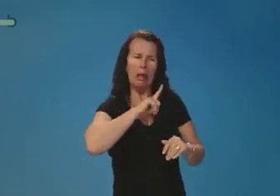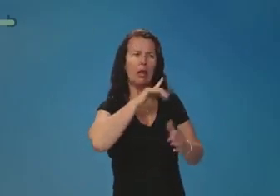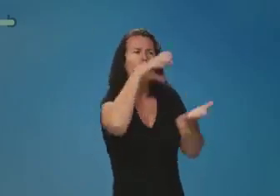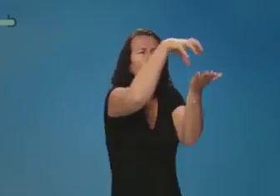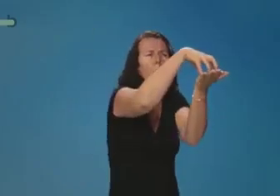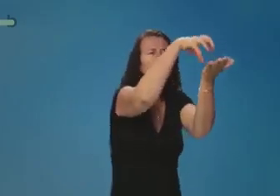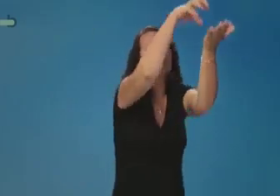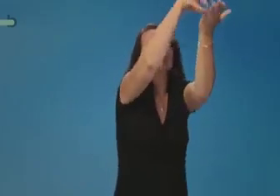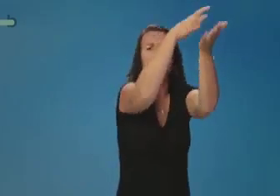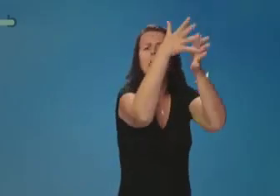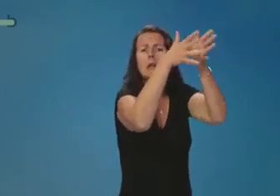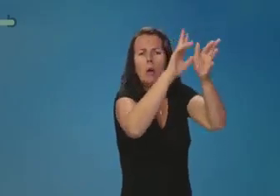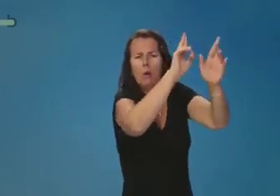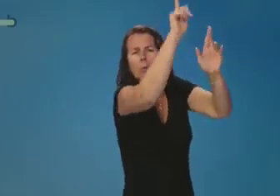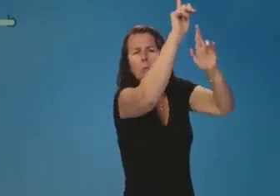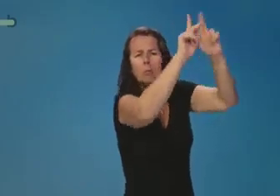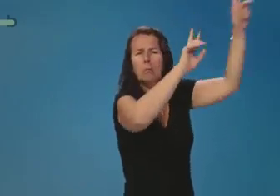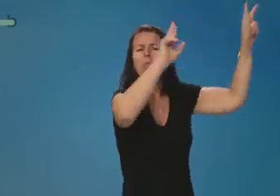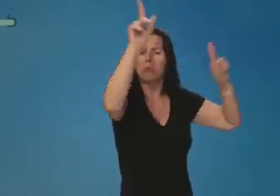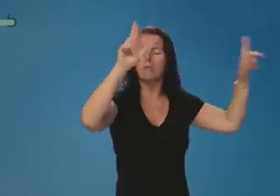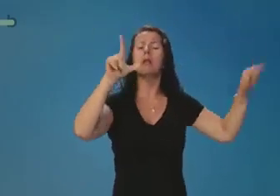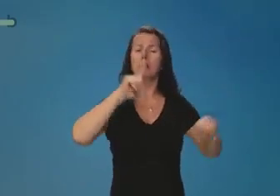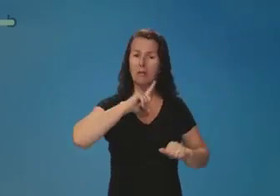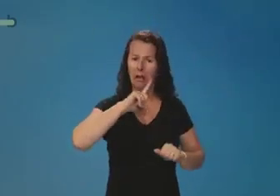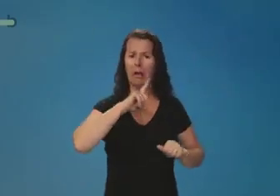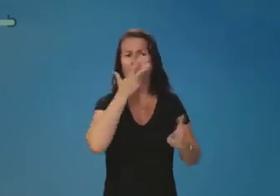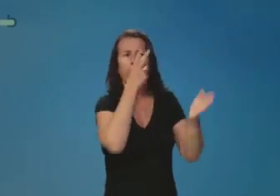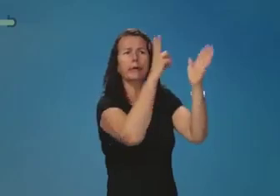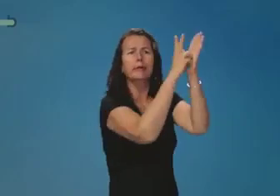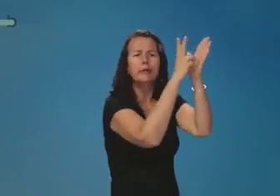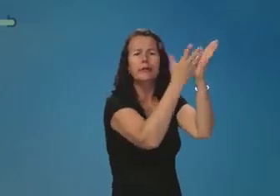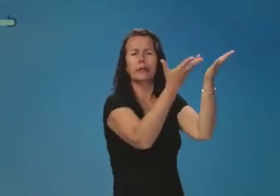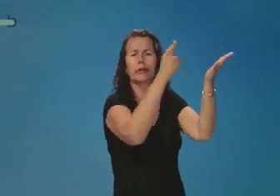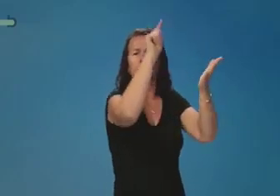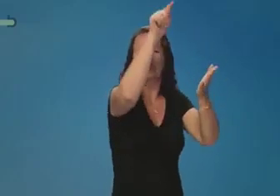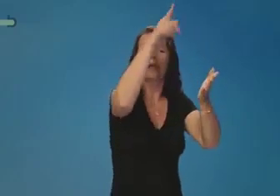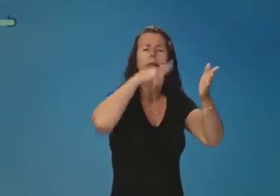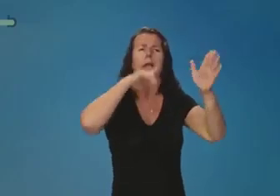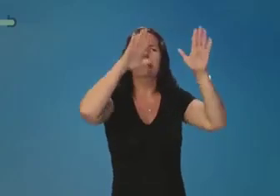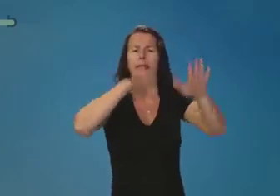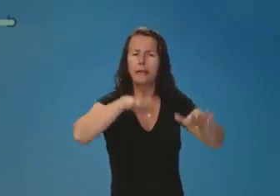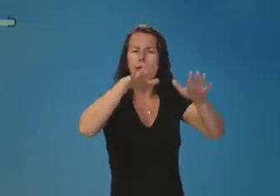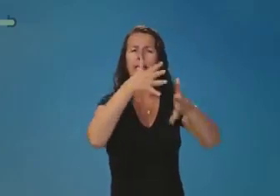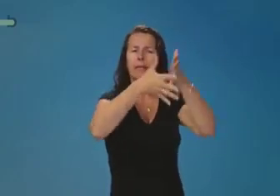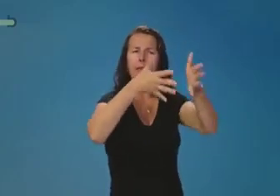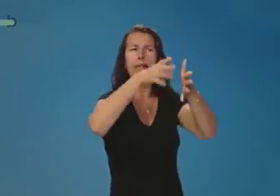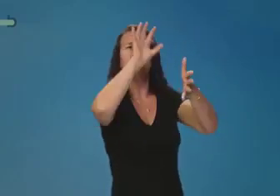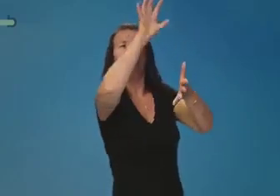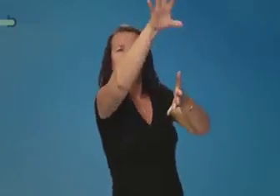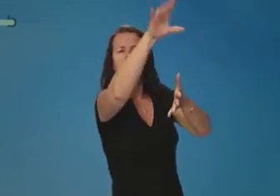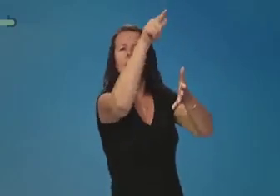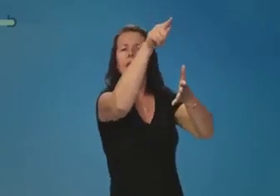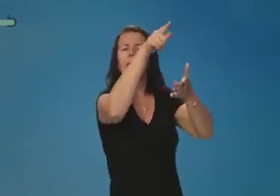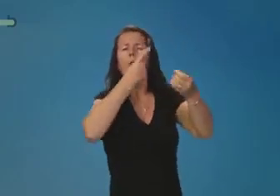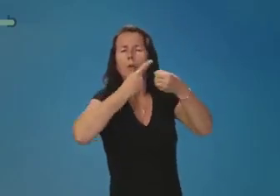as regiões. É claro que em certas comunidades se falam diferentes línguas de sinais, como é o caso das línguas